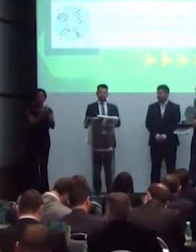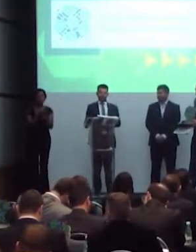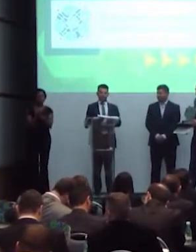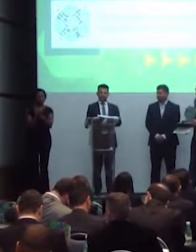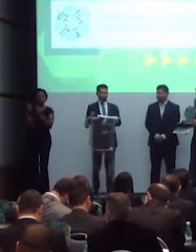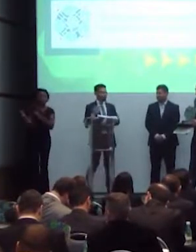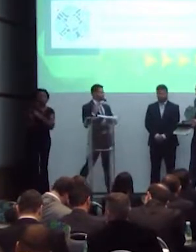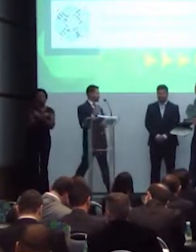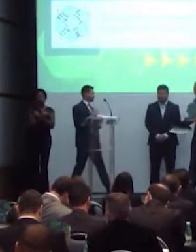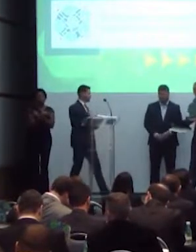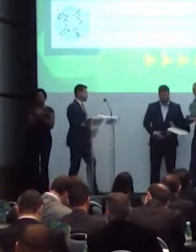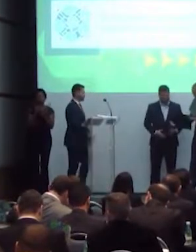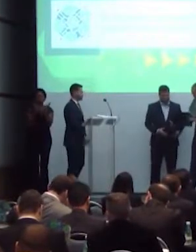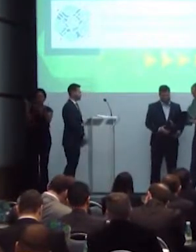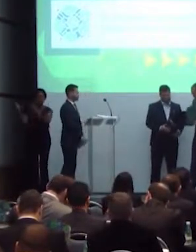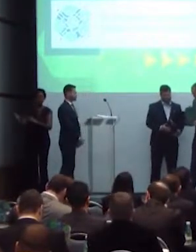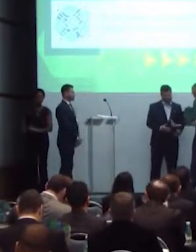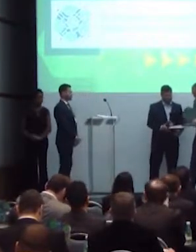novo mercado.